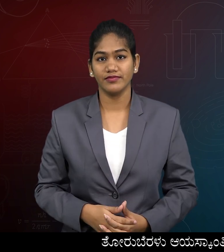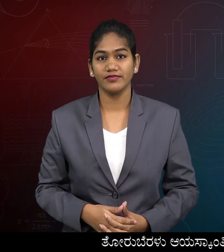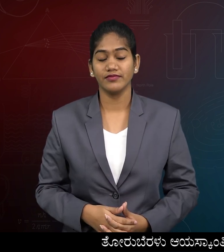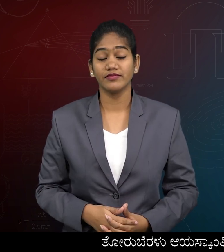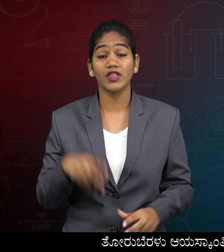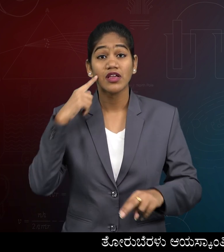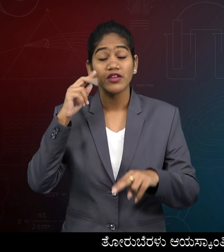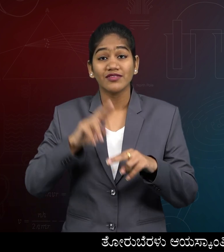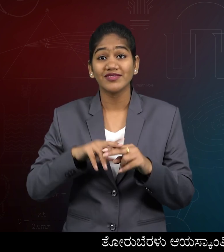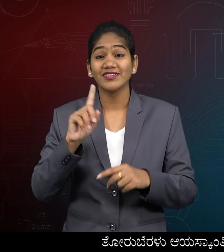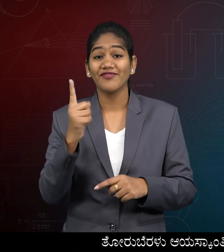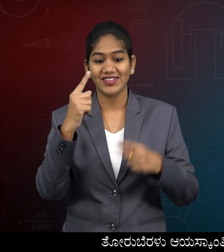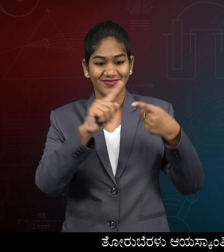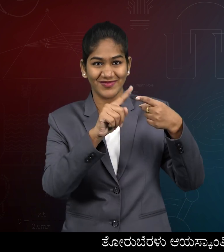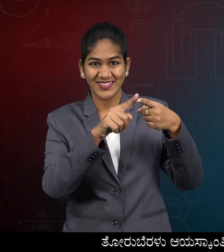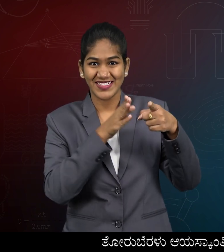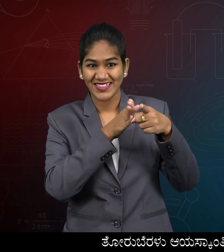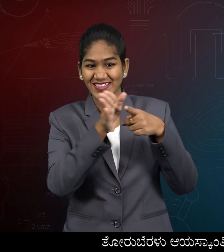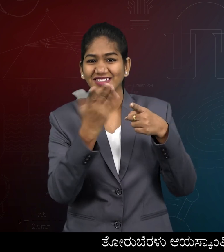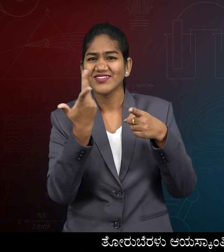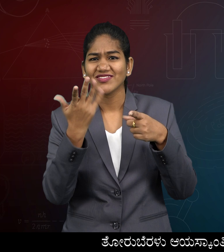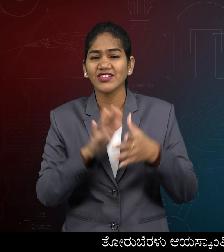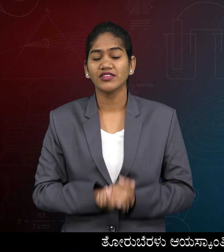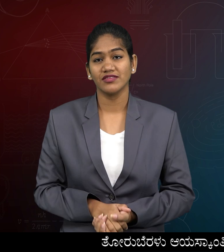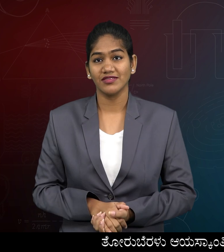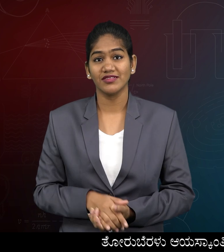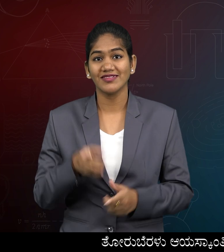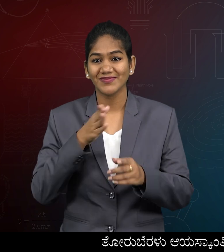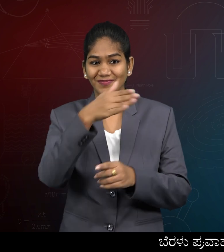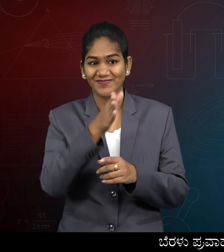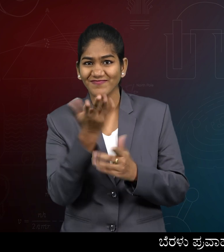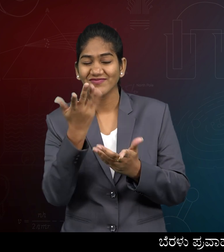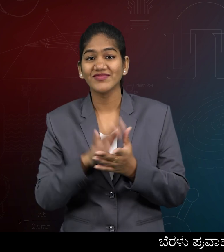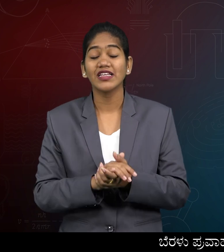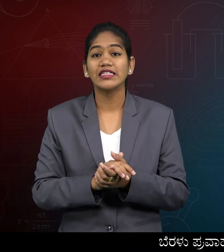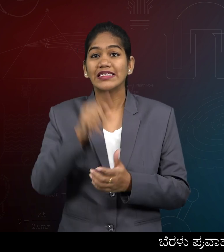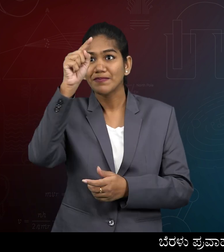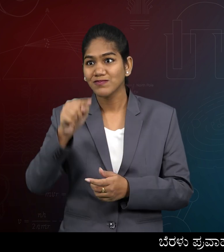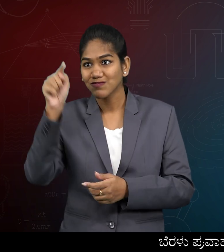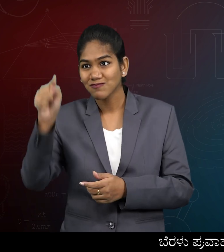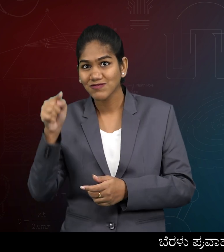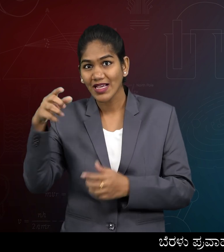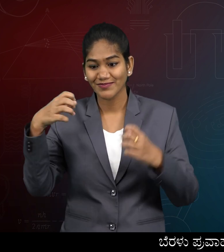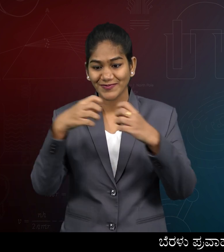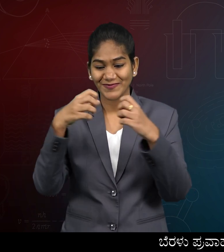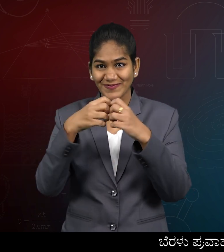ತೋರು ಬೆರಳು ಆಯಸ್ಕಾಂತೀಯ ಕ್ಷೇತ್ರದಲ್ಲಿ ಈ ದಿಕ್ಕಿನಲ್ಲಿ ಮತ್ತು ಮಧ್ಯದ ಬೆರಳು ಪ್ರವಾಹದ ದಿಕ್ಕಿನಲ್ಲಿ ತೋರಿಸಿದರೆ